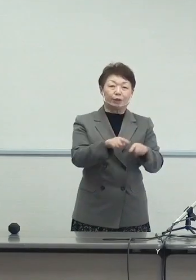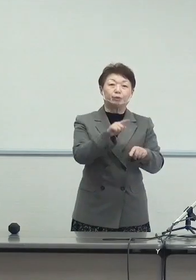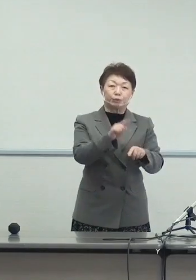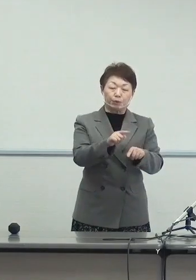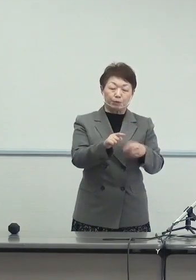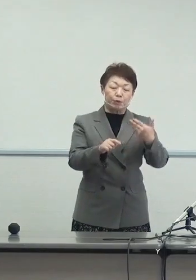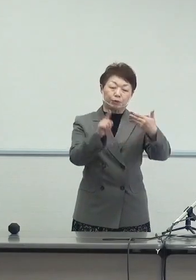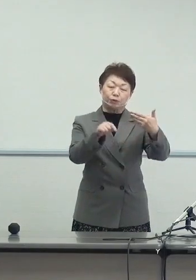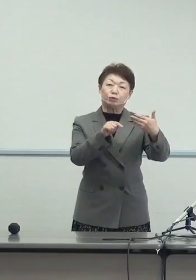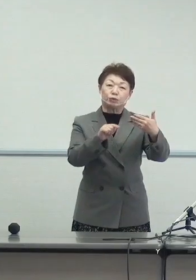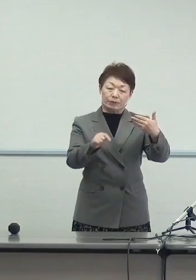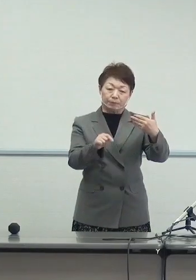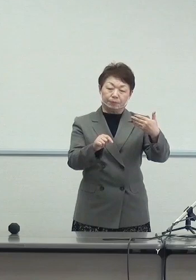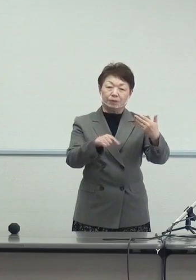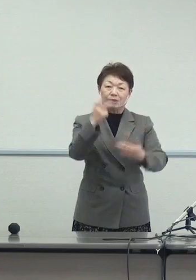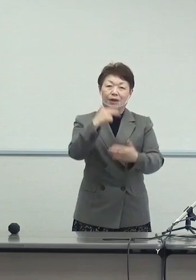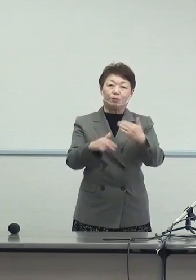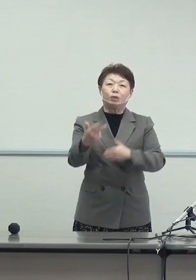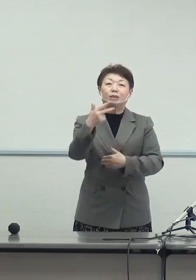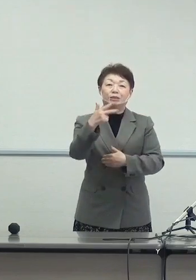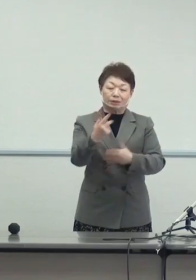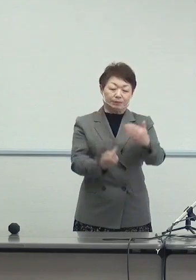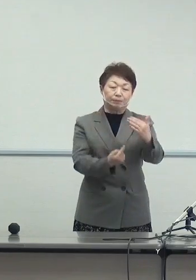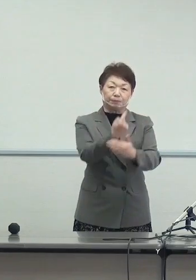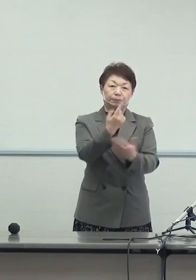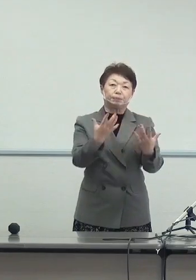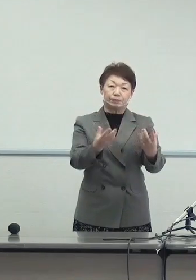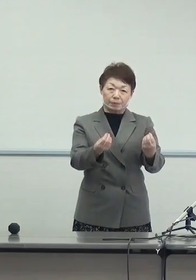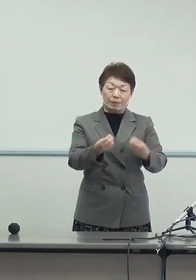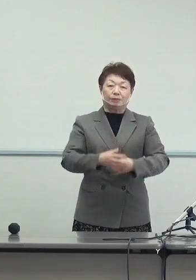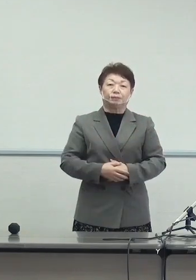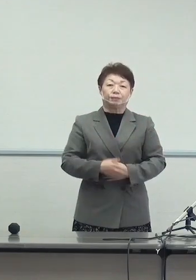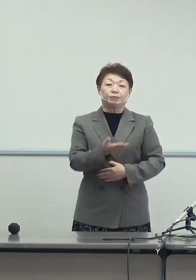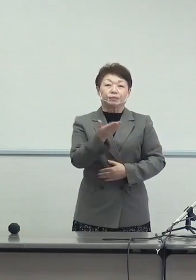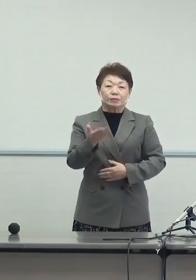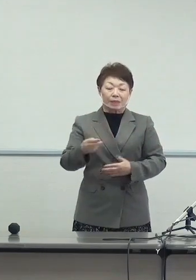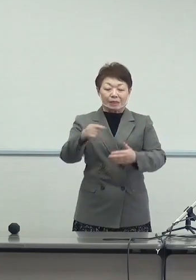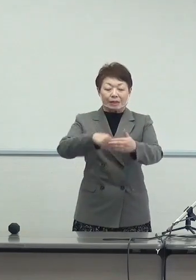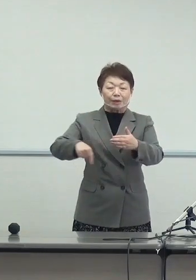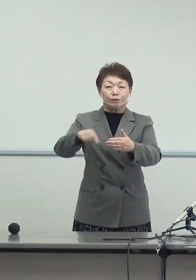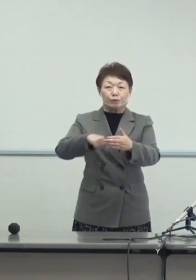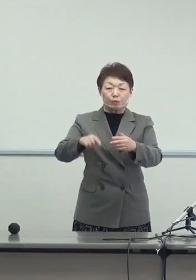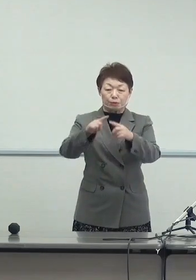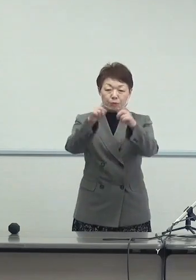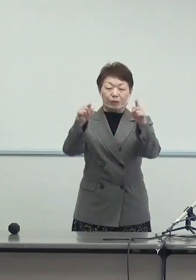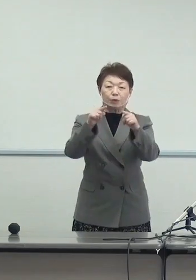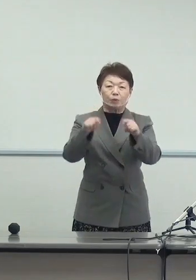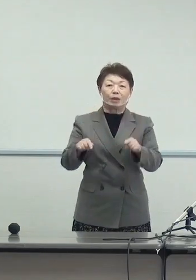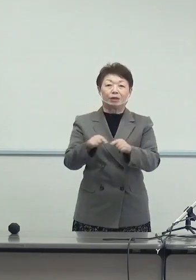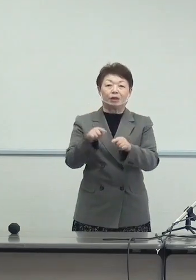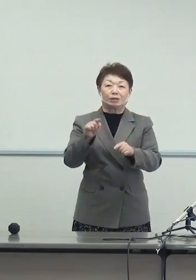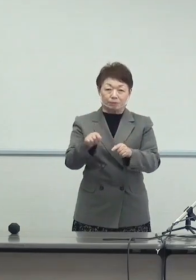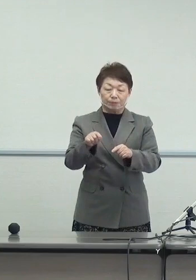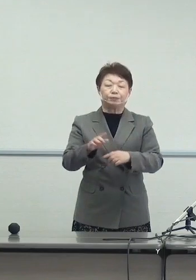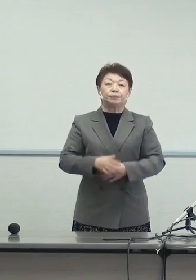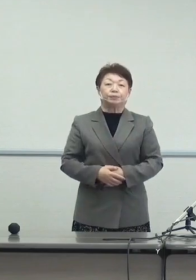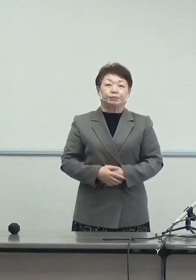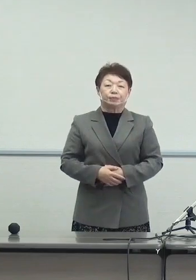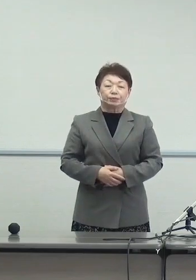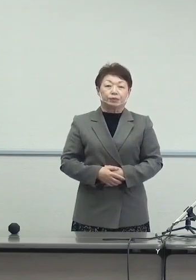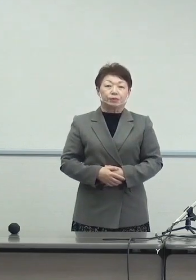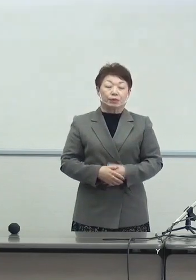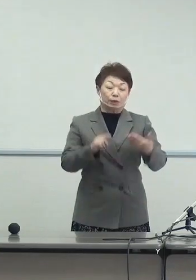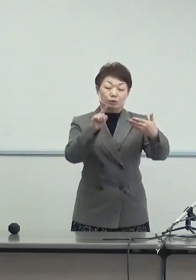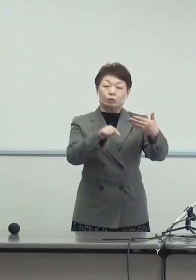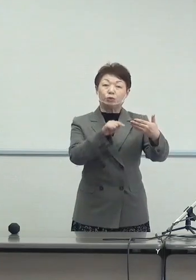ております9件青森市からは本日発表がございます。それから概要表と呼ばれる表がたまっていたものございますが、まずはこ